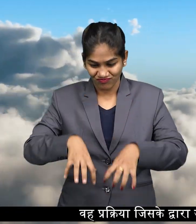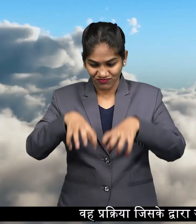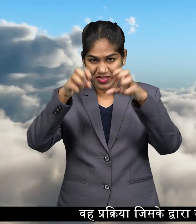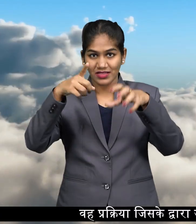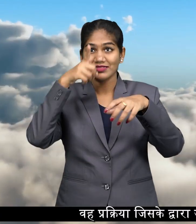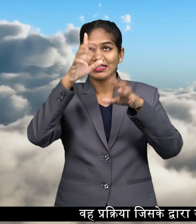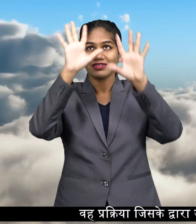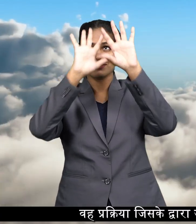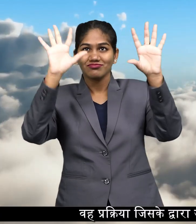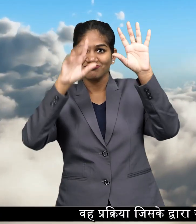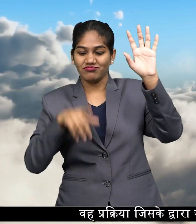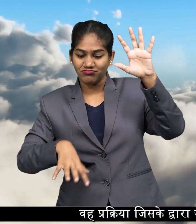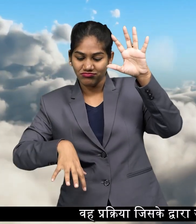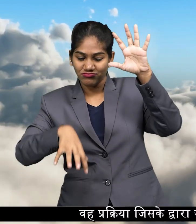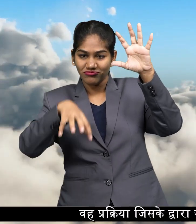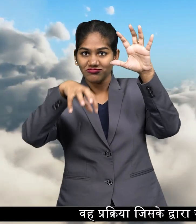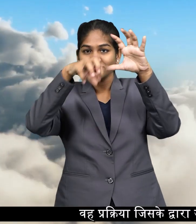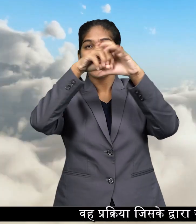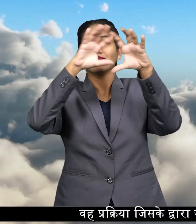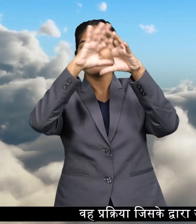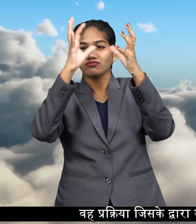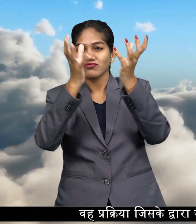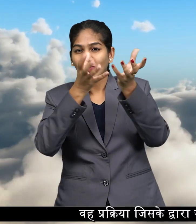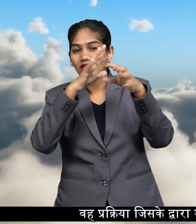संघनन कहलाती है।